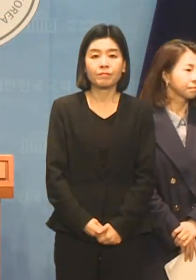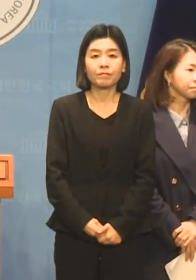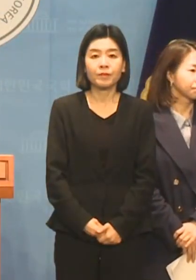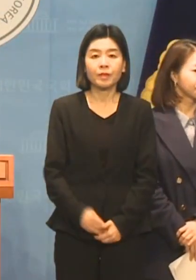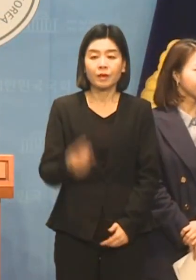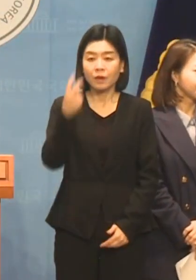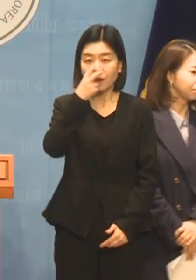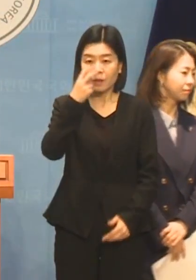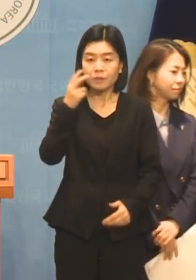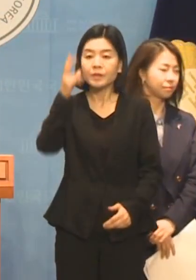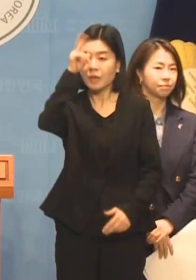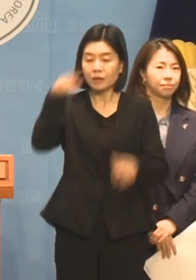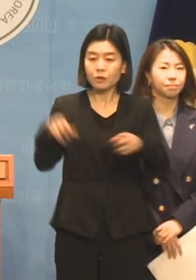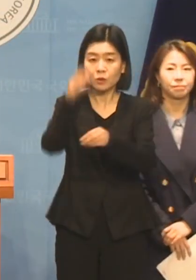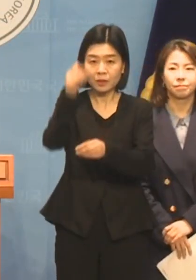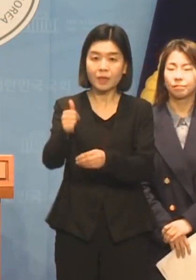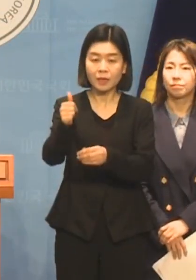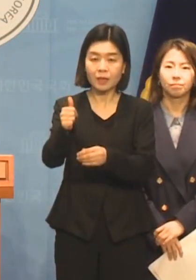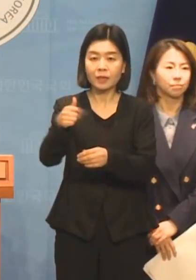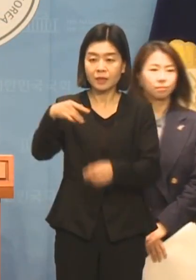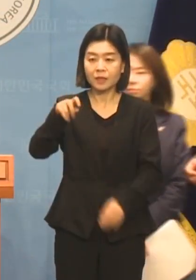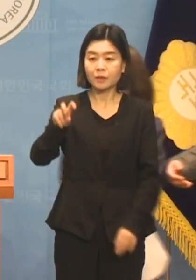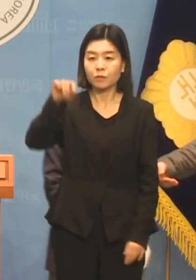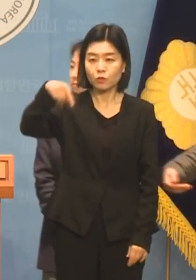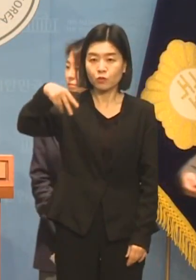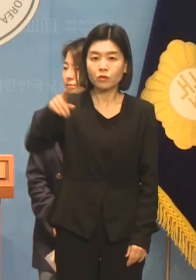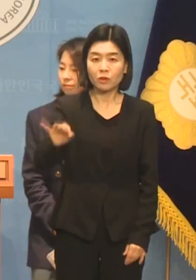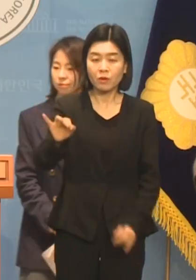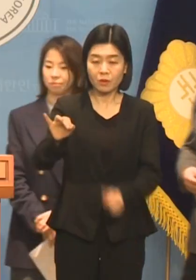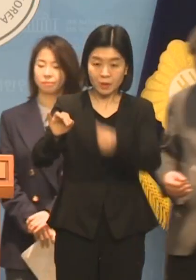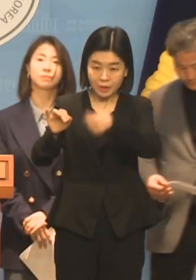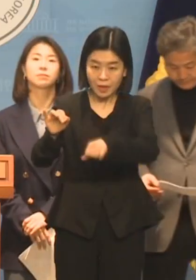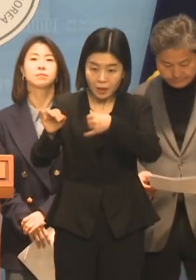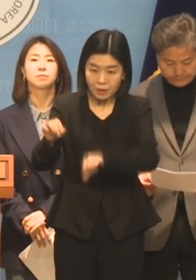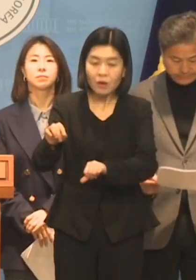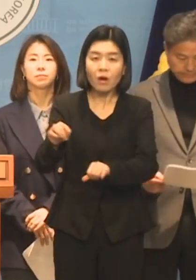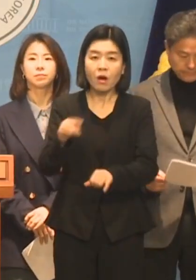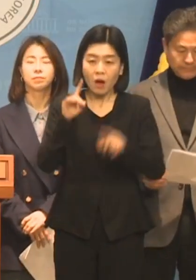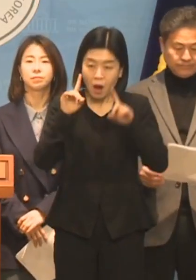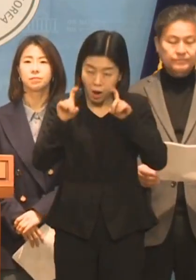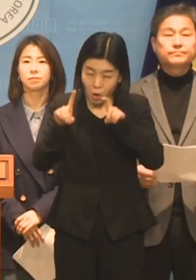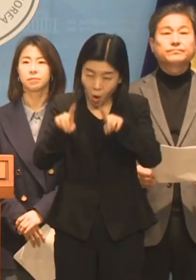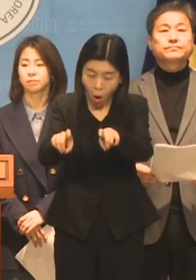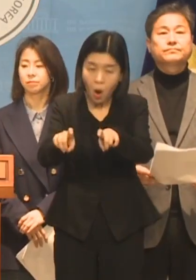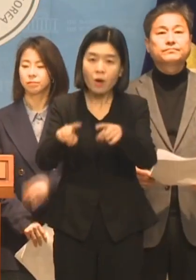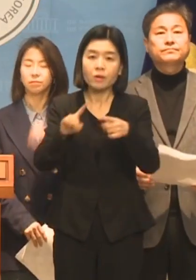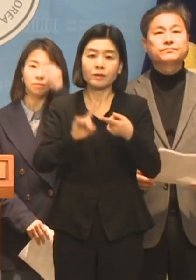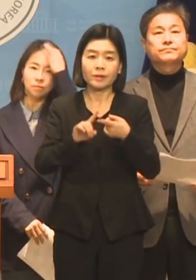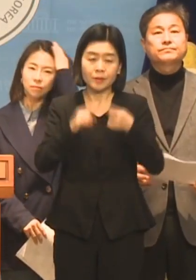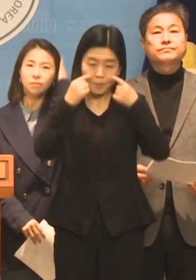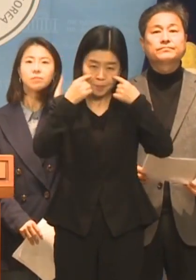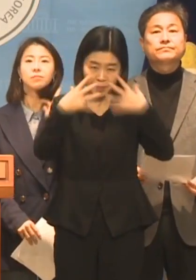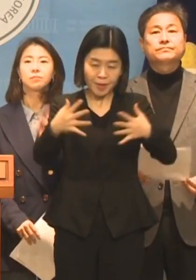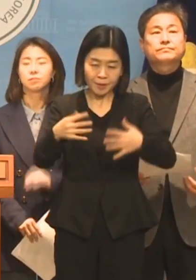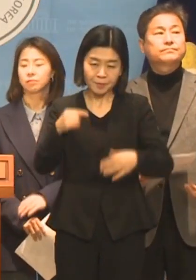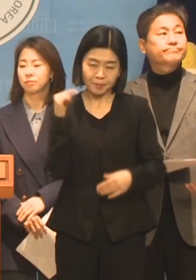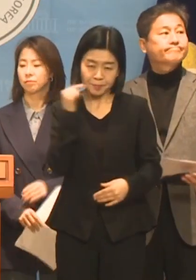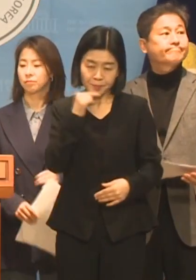심우정 검찰총장 자녀들에 대한 의혹, 한 톨의 의혹도 남지 않도록 철저히